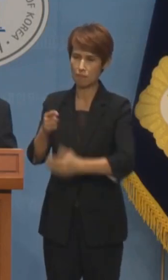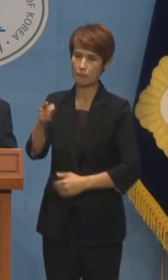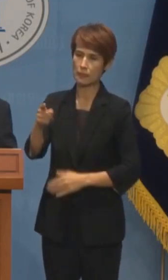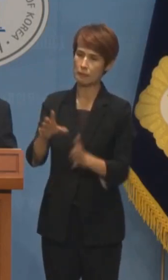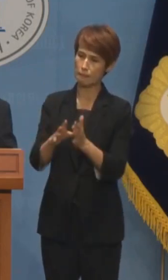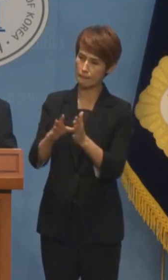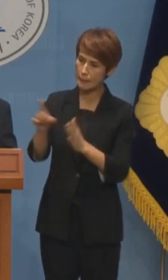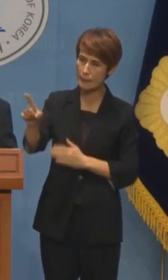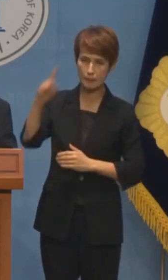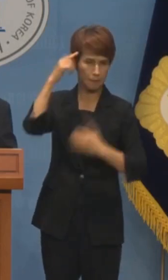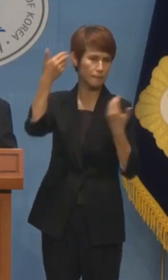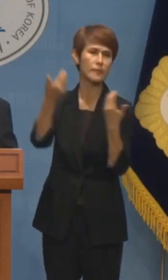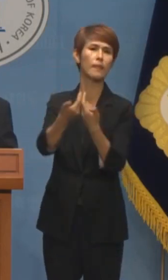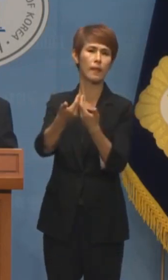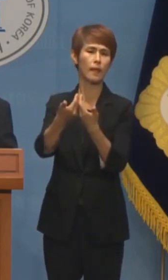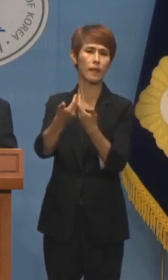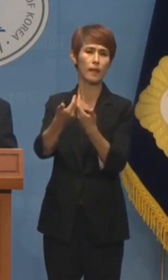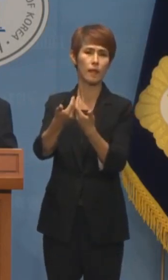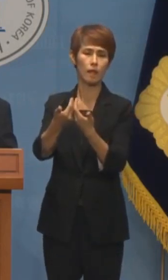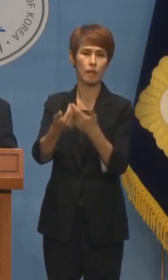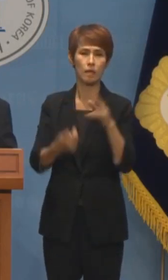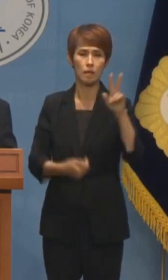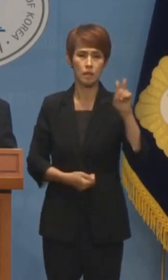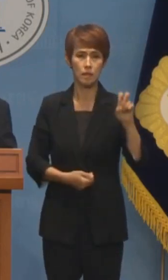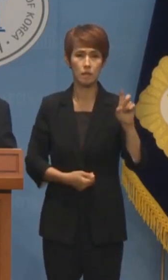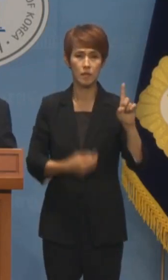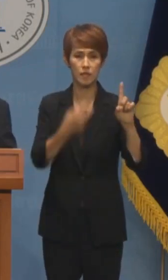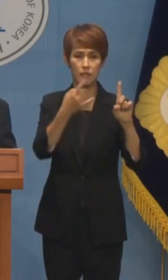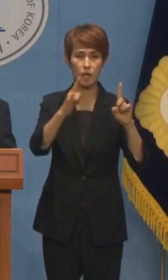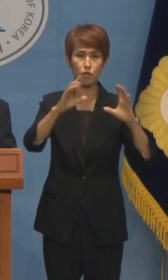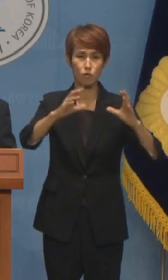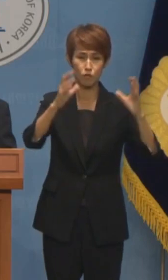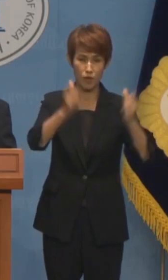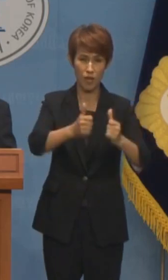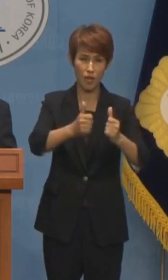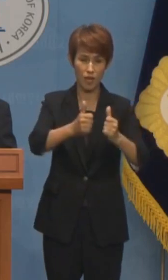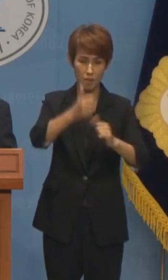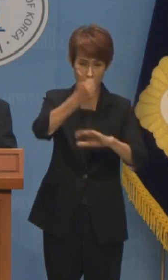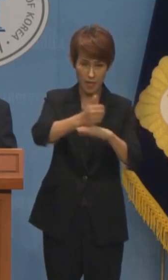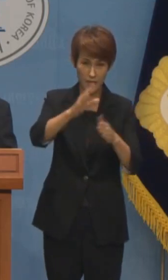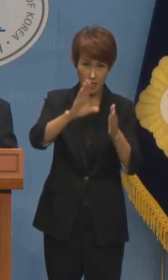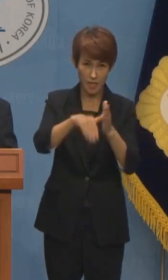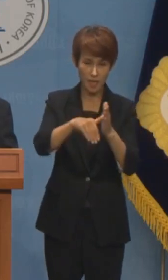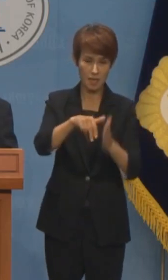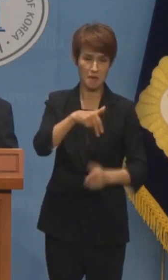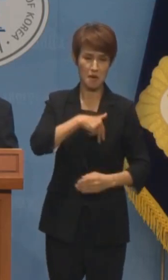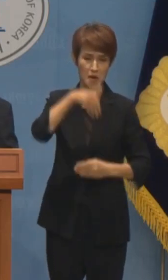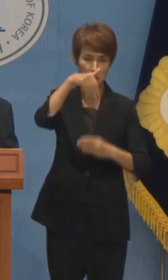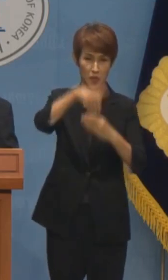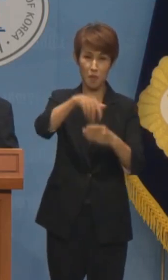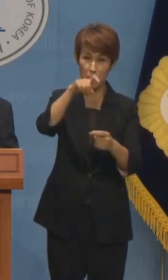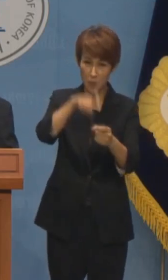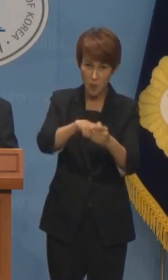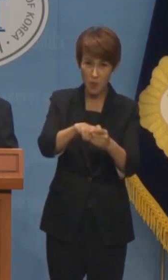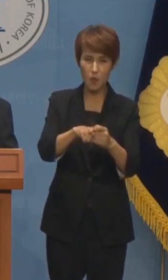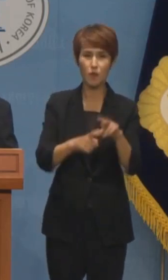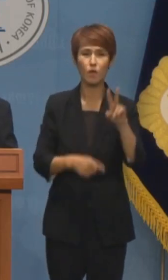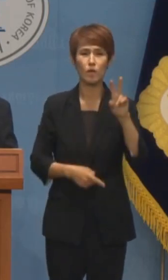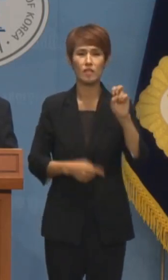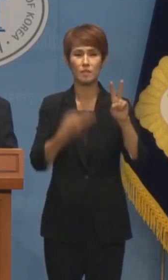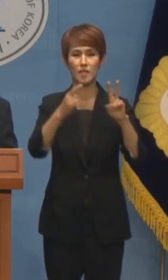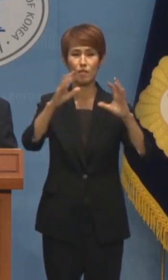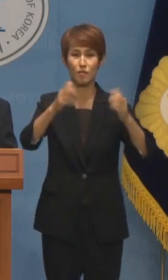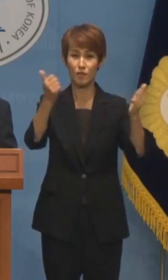극렬히 반대했으면서 21대 국회 말에는 총선을 위해 그리고 22대